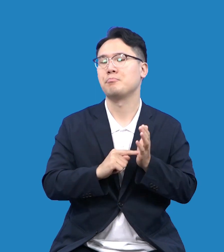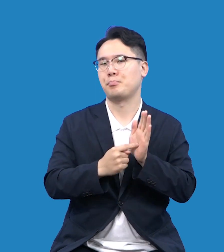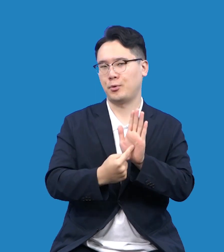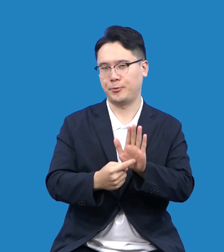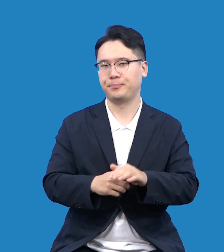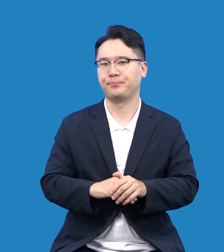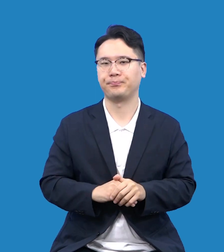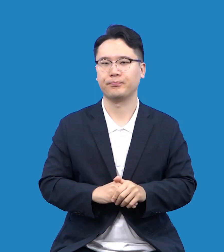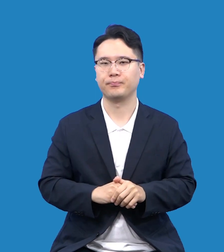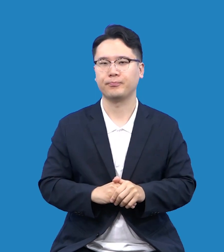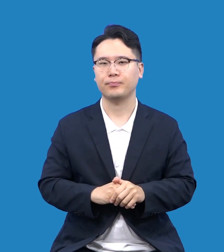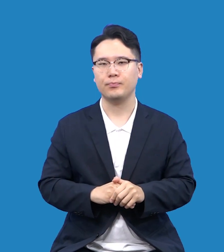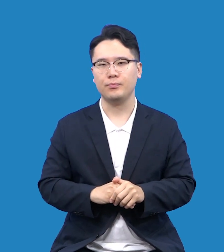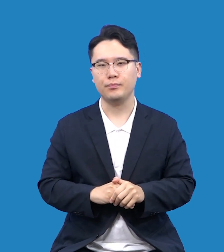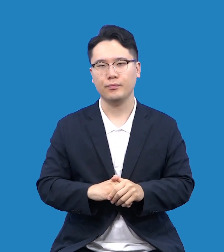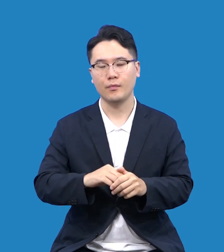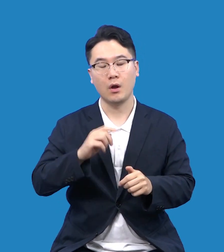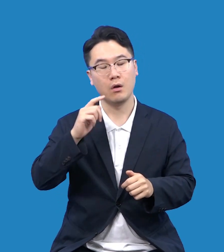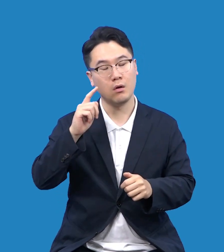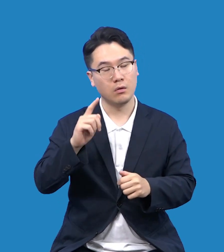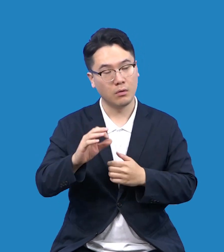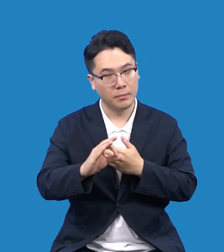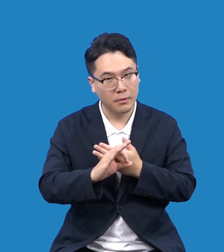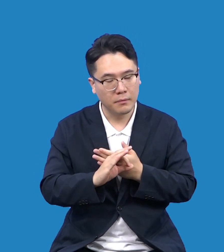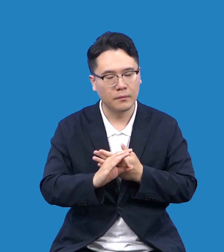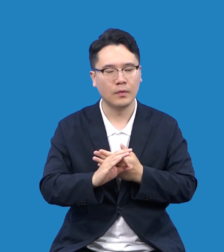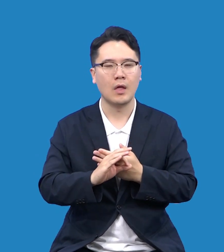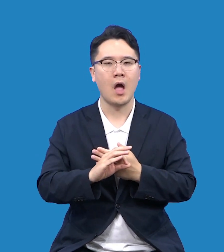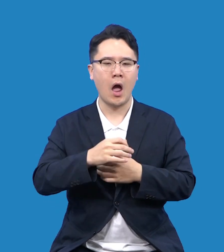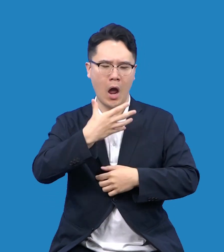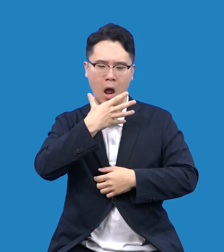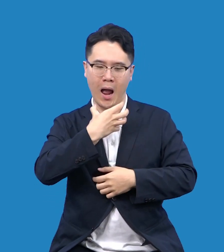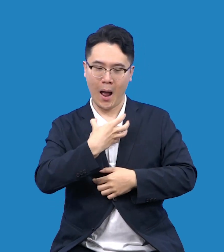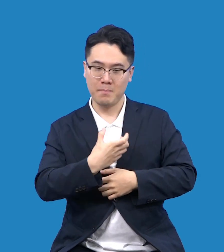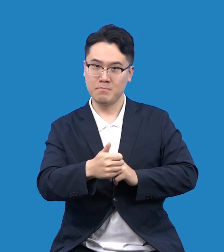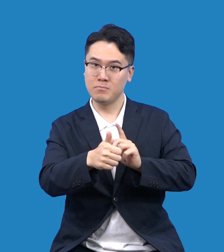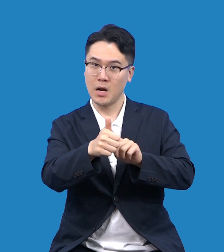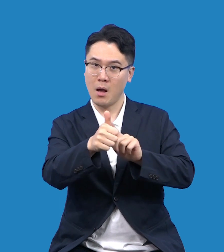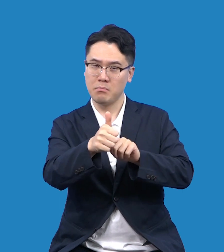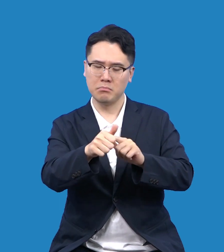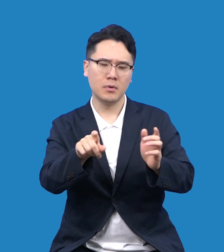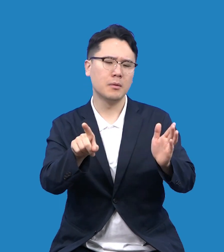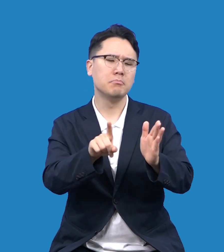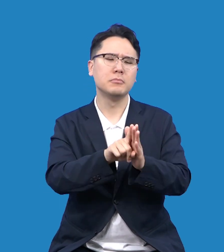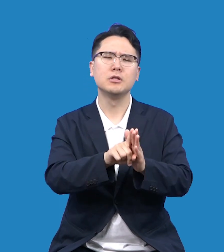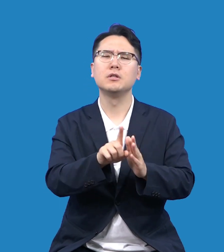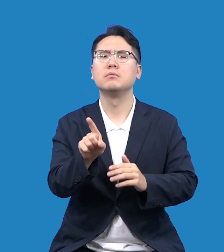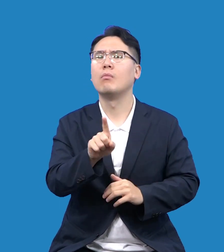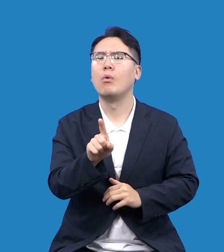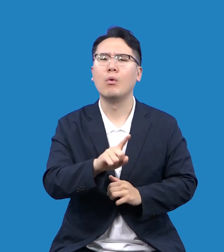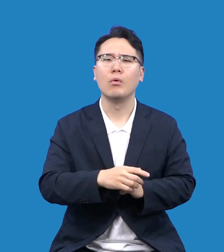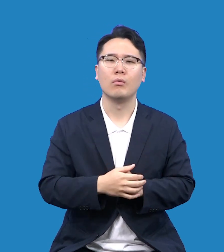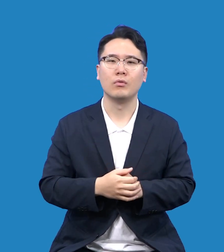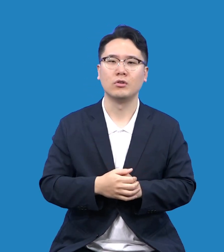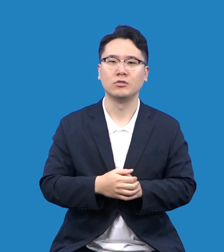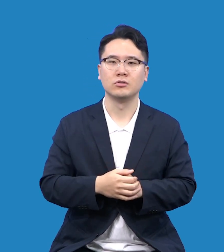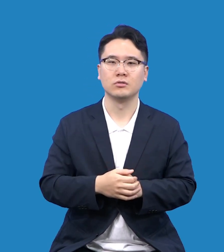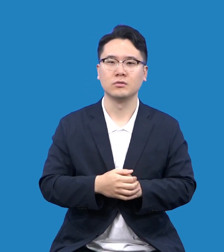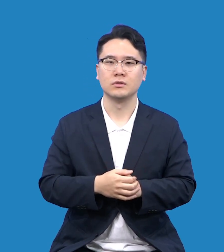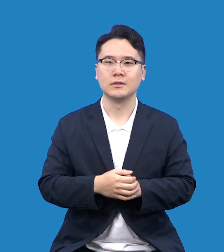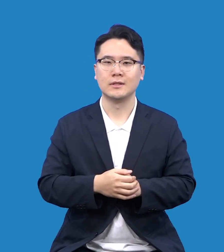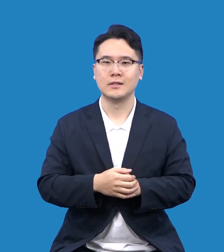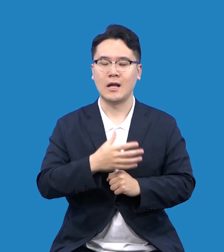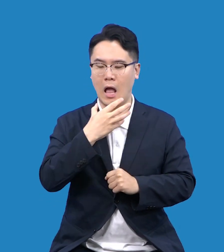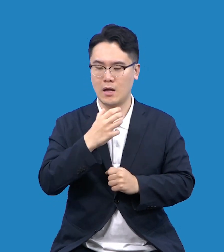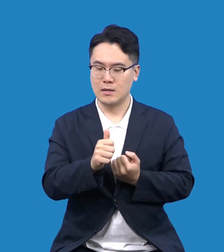자, 그렇다면 도대체 아브라함은 믿었다고 그러는데 무엇을 믿었단 말입니까? 사라는